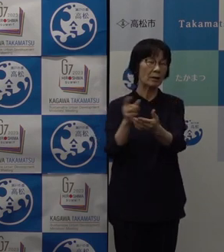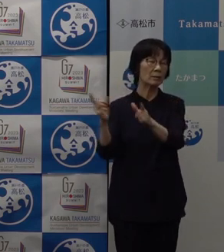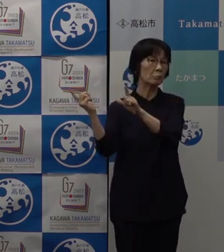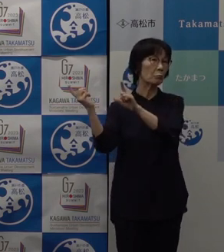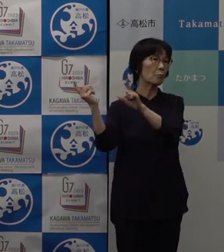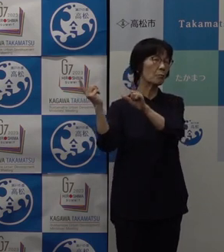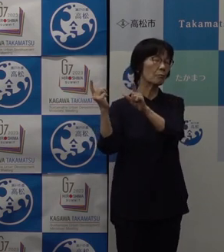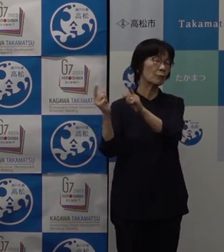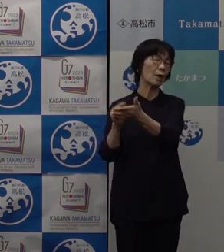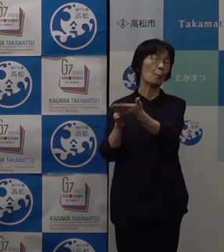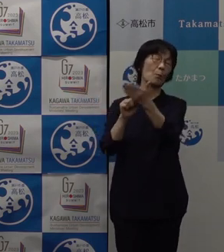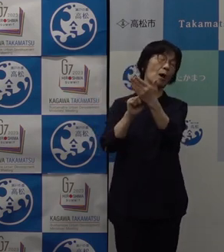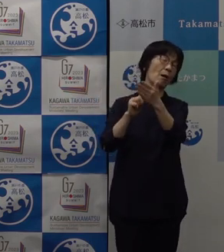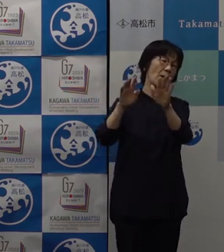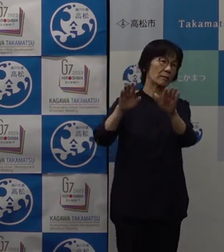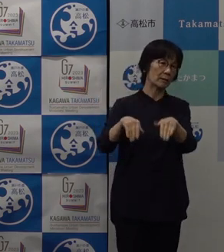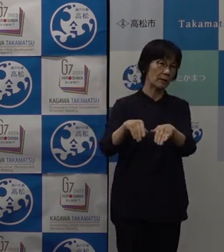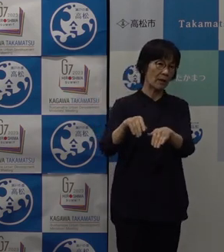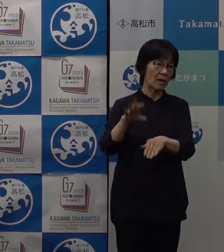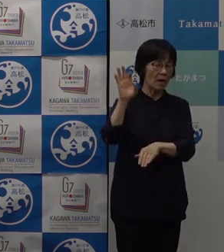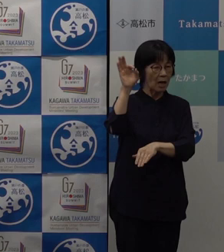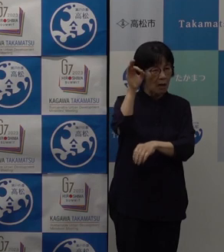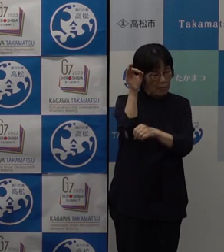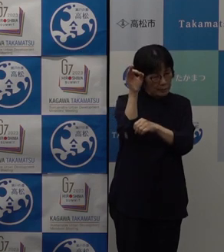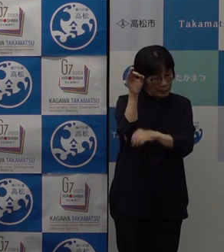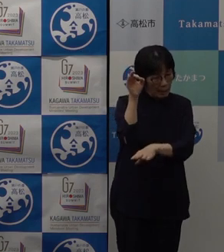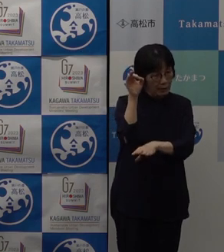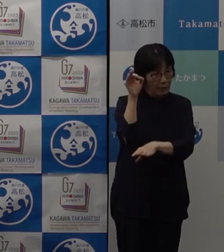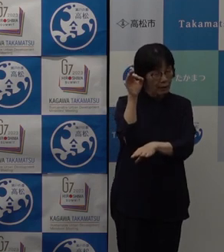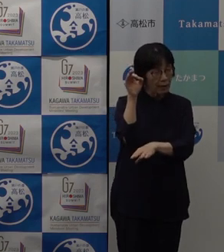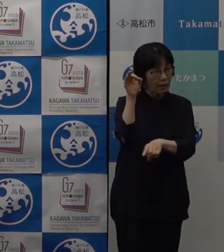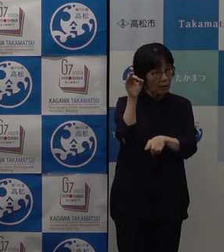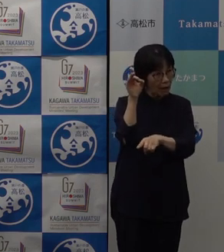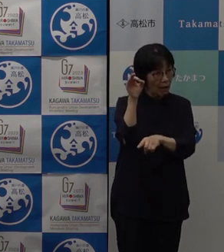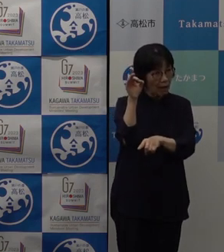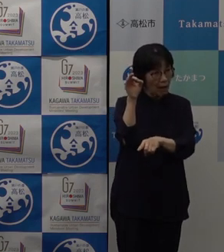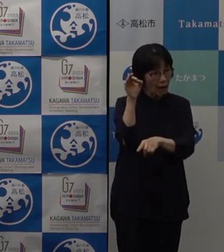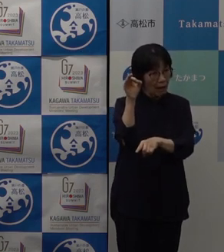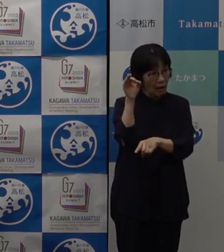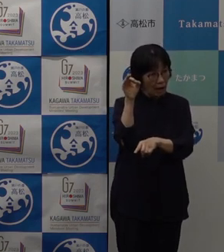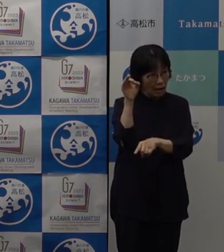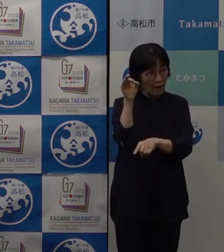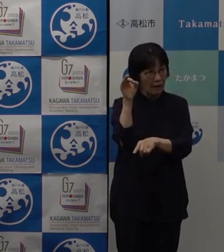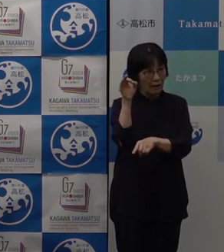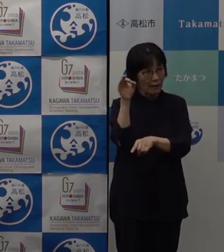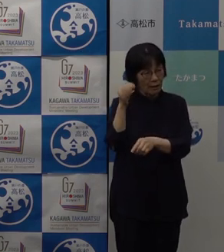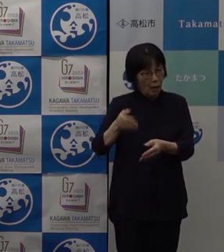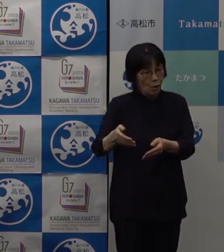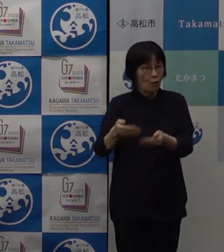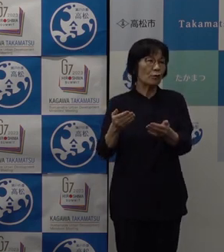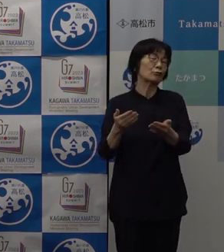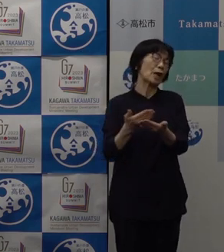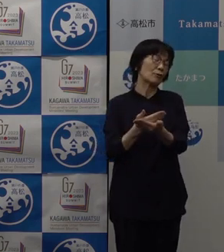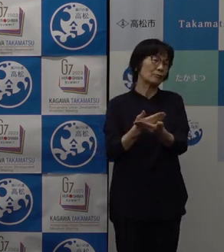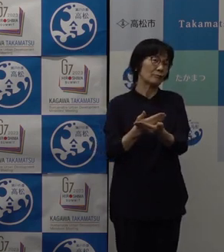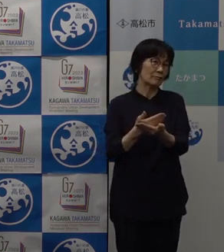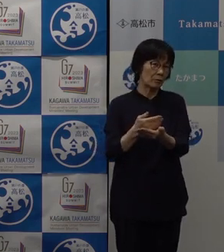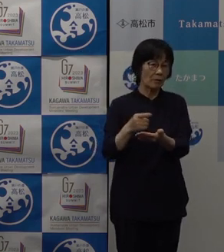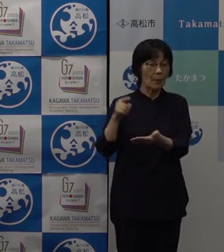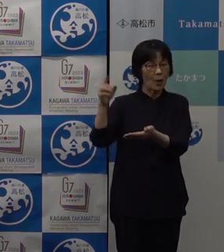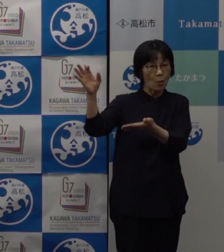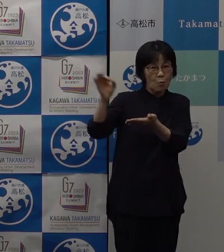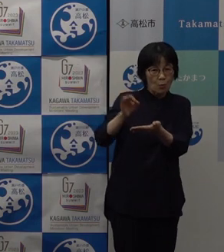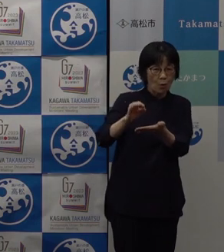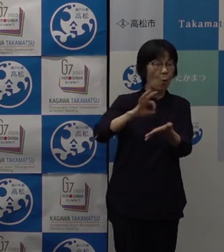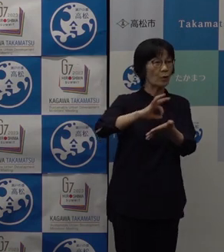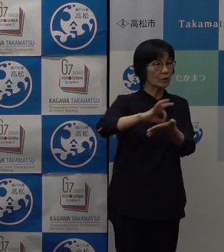ので、まあ、その分財源が高松市の場合には軽減されて浮いてくるということでございまして、まあ、それを使って